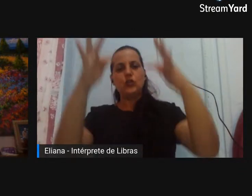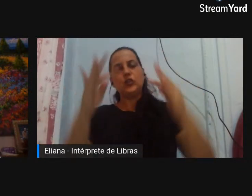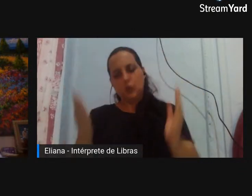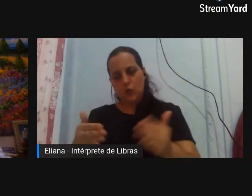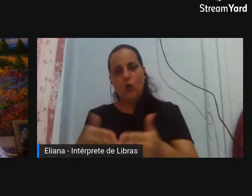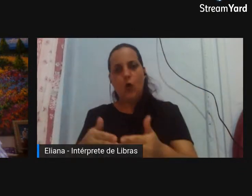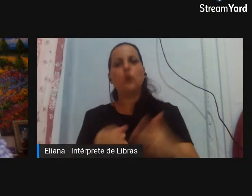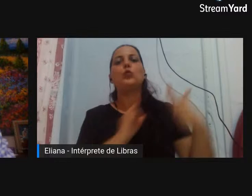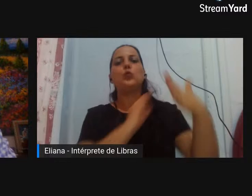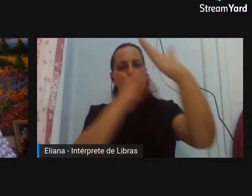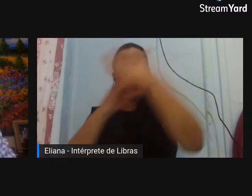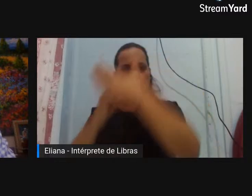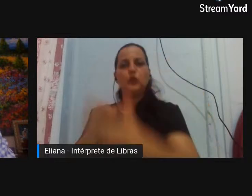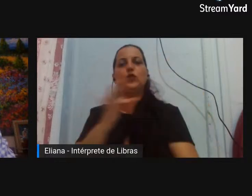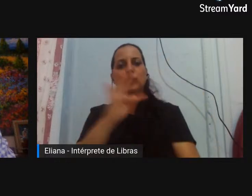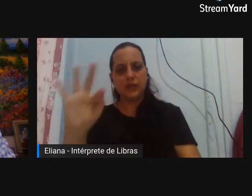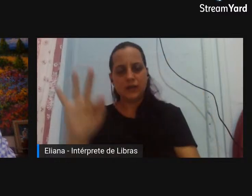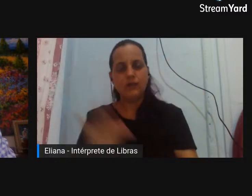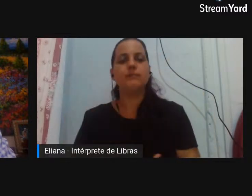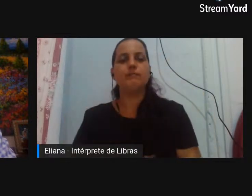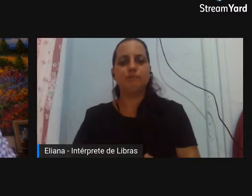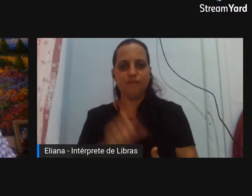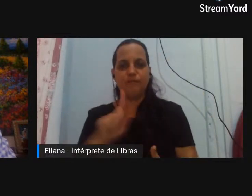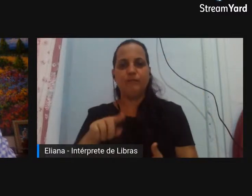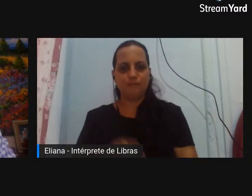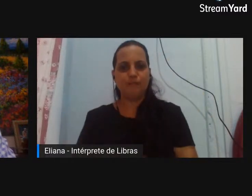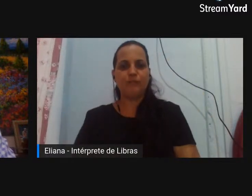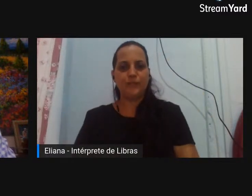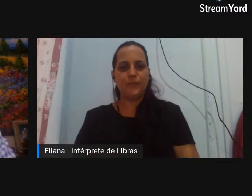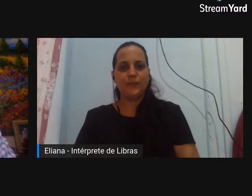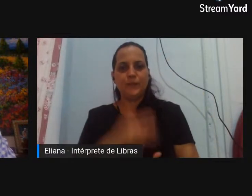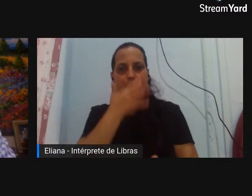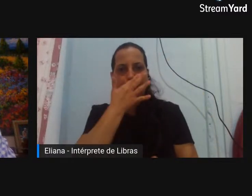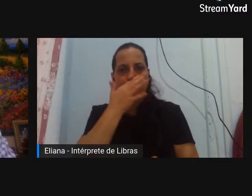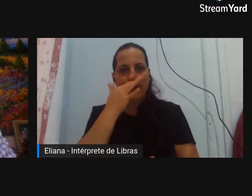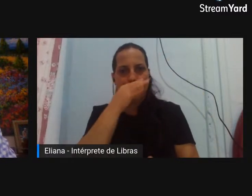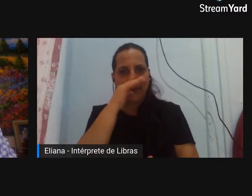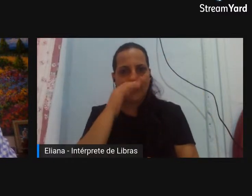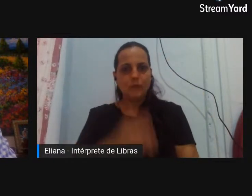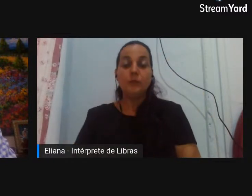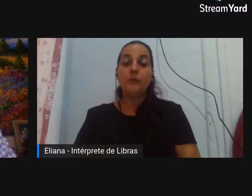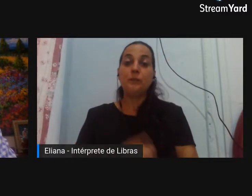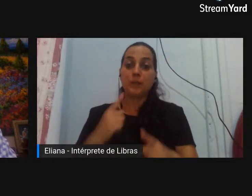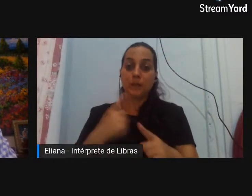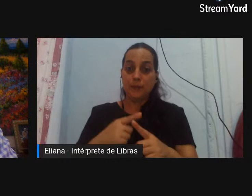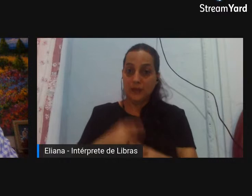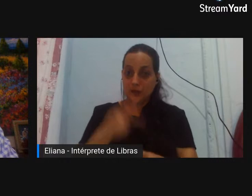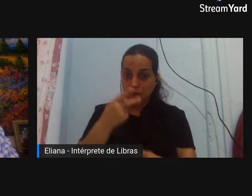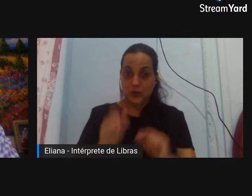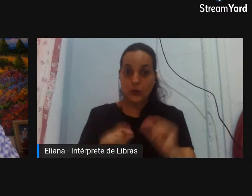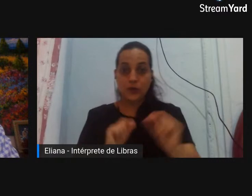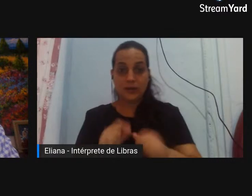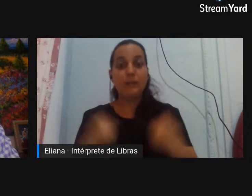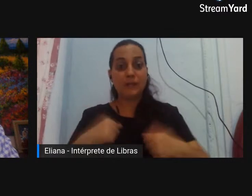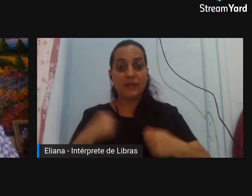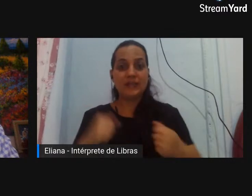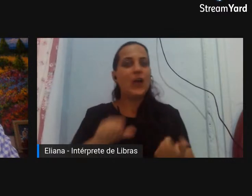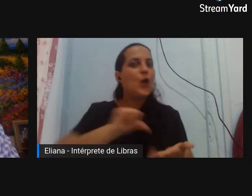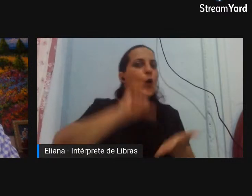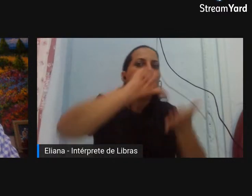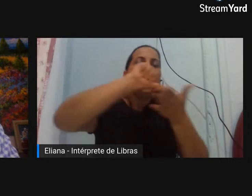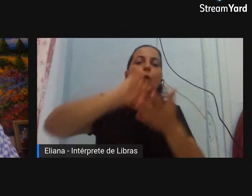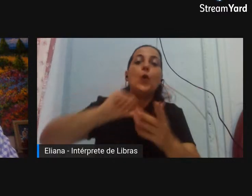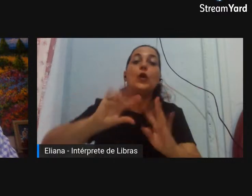questão central para os institutos federais, que, como eu dizia, tem que estar presente em todos os